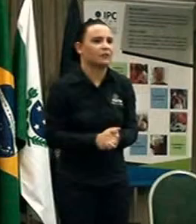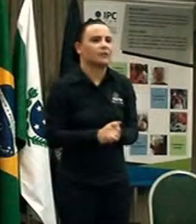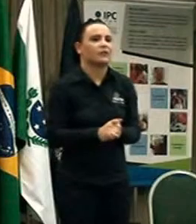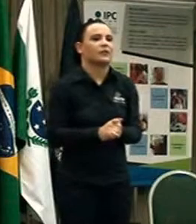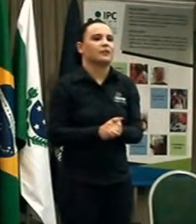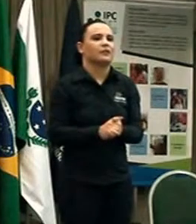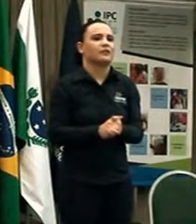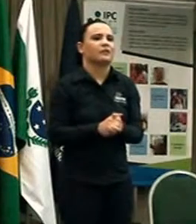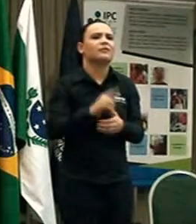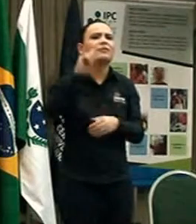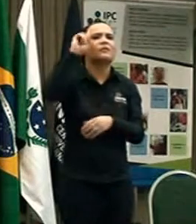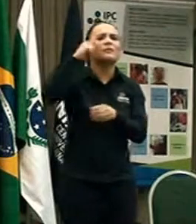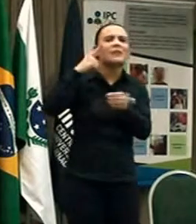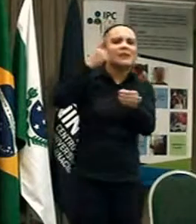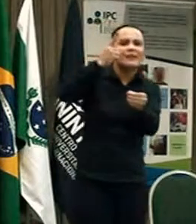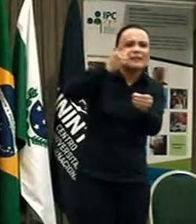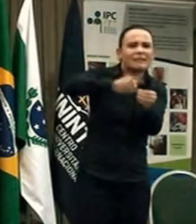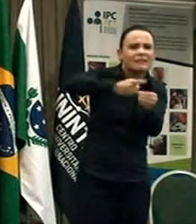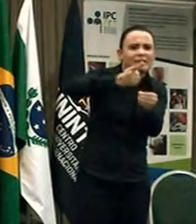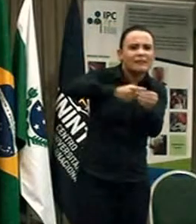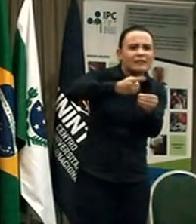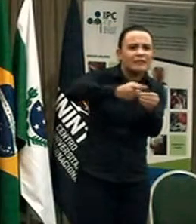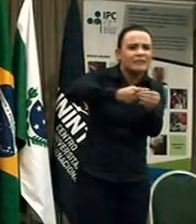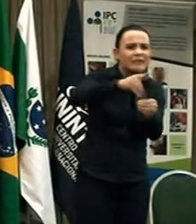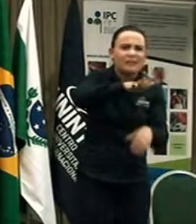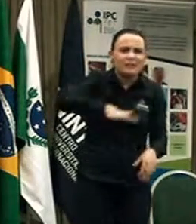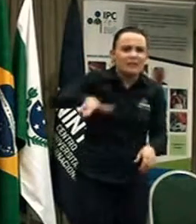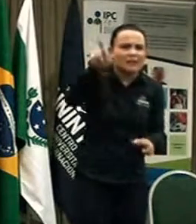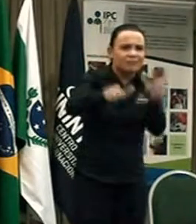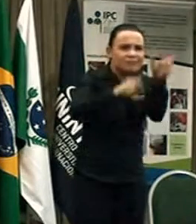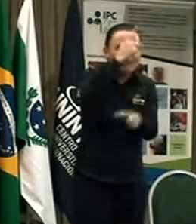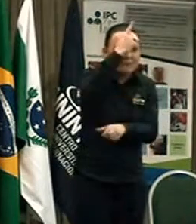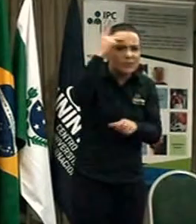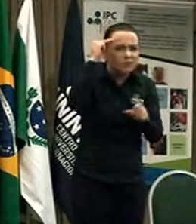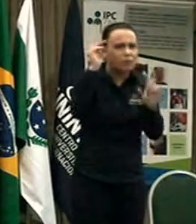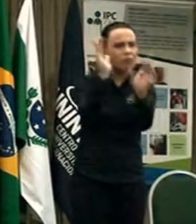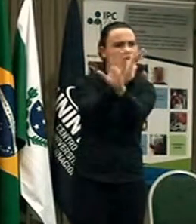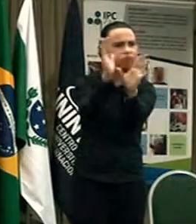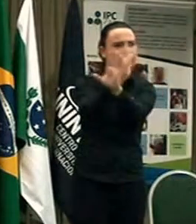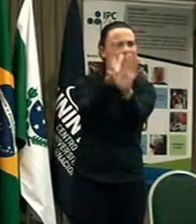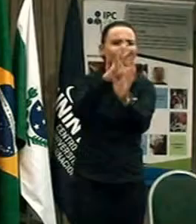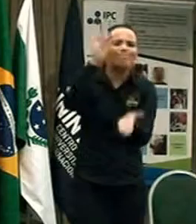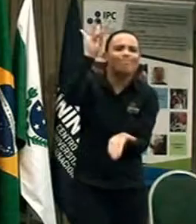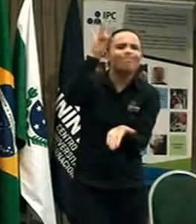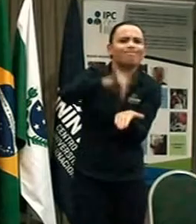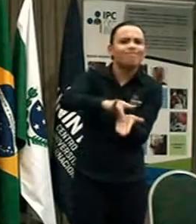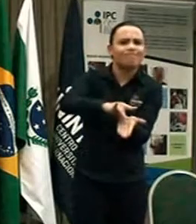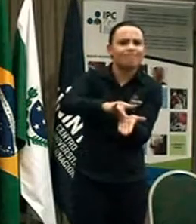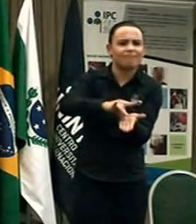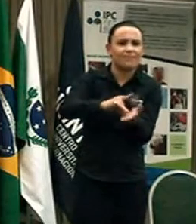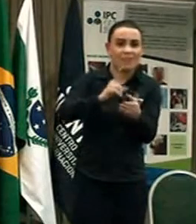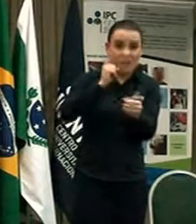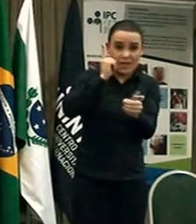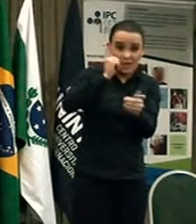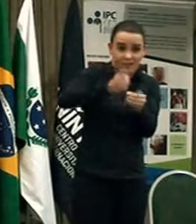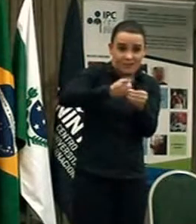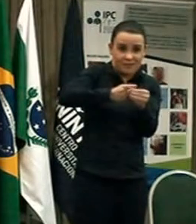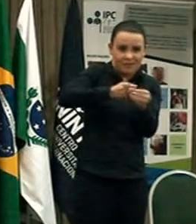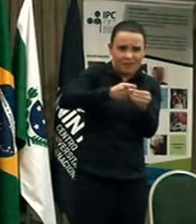cidades fossem de fato para as pessoas. Mas de fato, nós teríamos